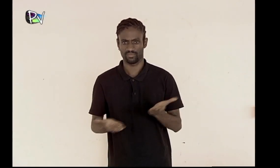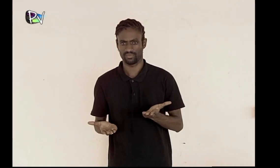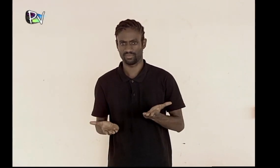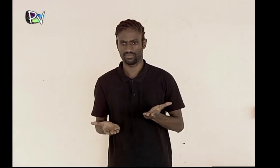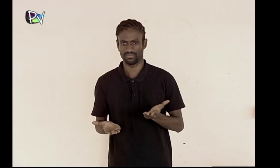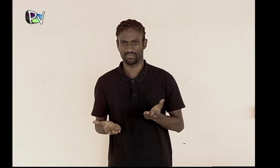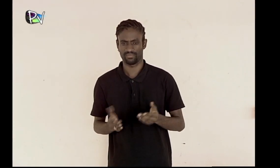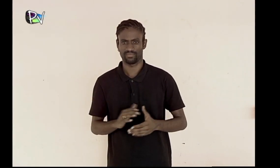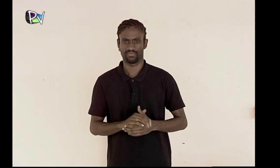Amenez.